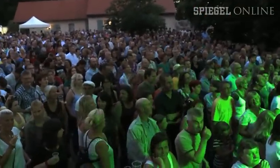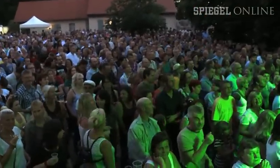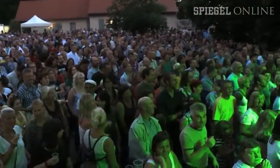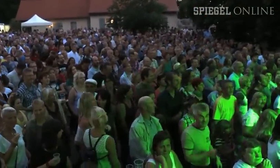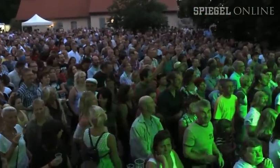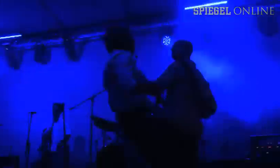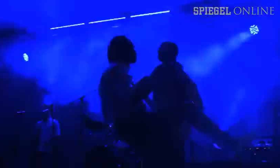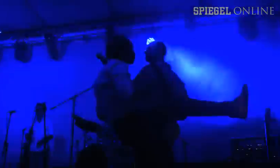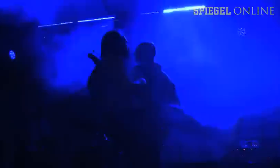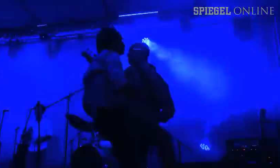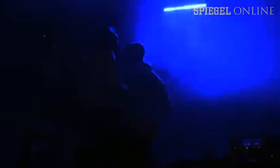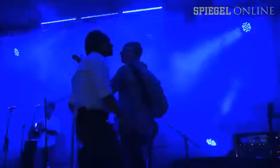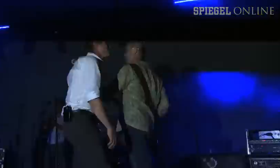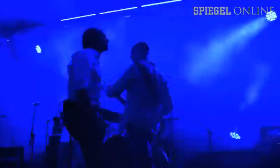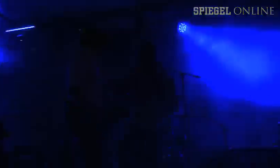Gebärden umzusetzen.